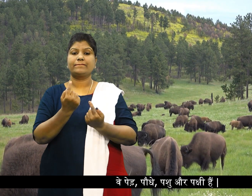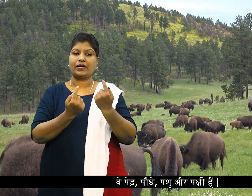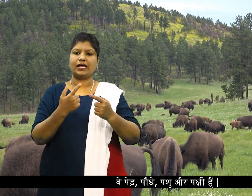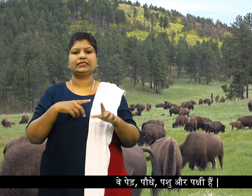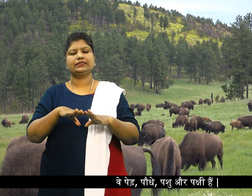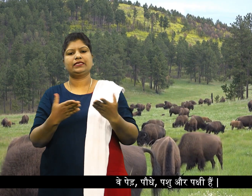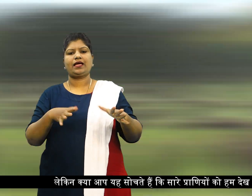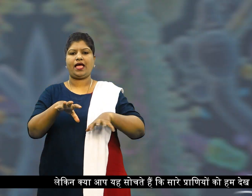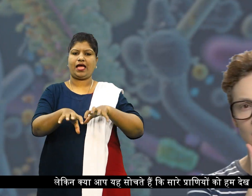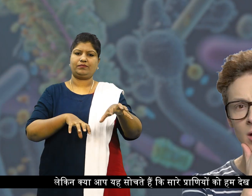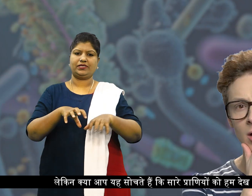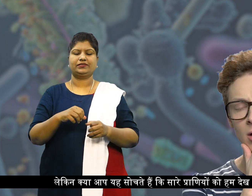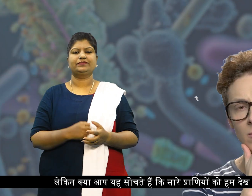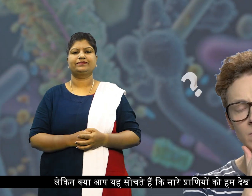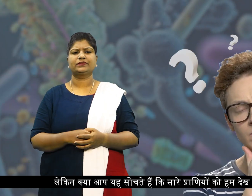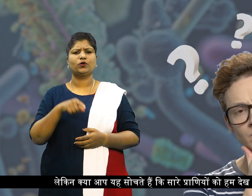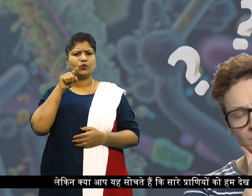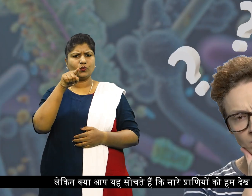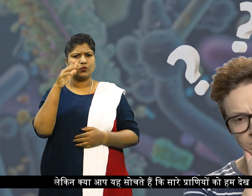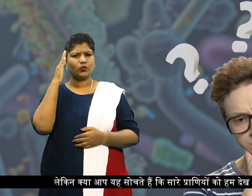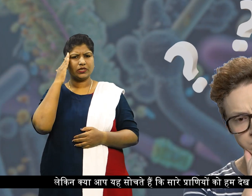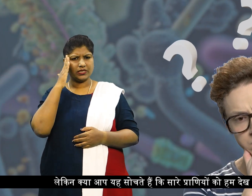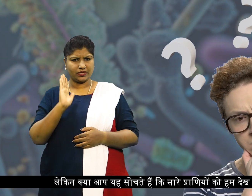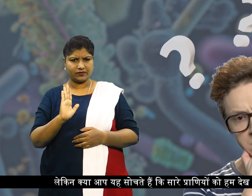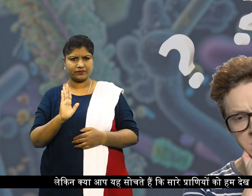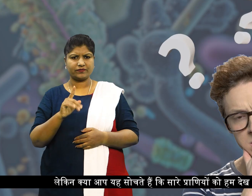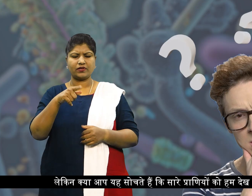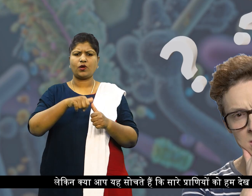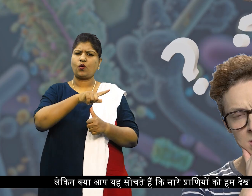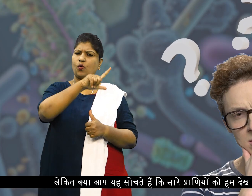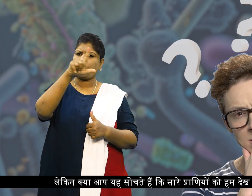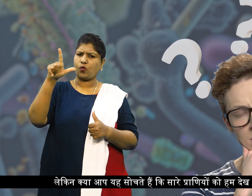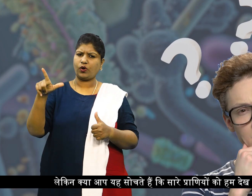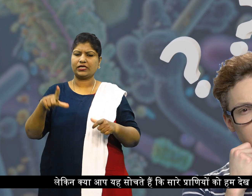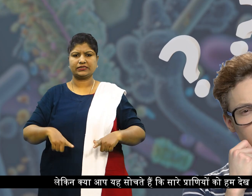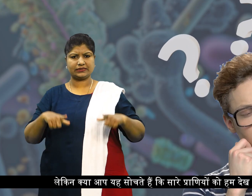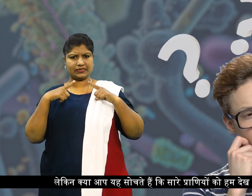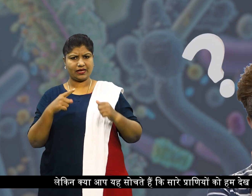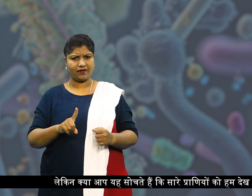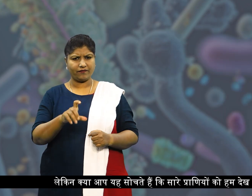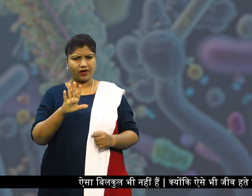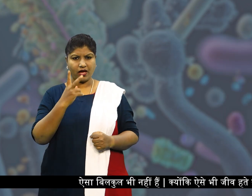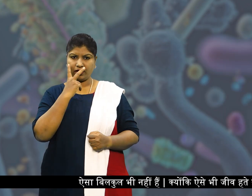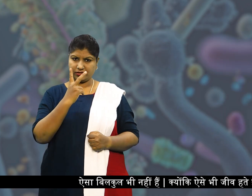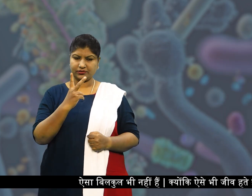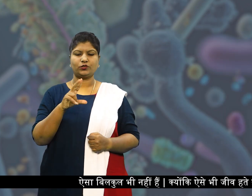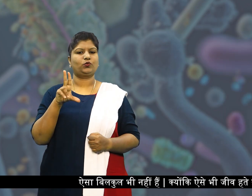हैं। लेकिन क्या आप यह सोचते हैं कि सारे प्राणियों को हम देख पाते हैं? ऐसा बिल्कुल भी नहीं